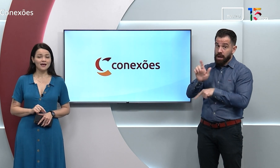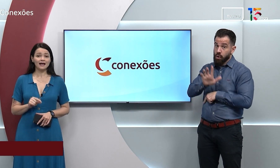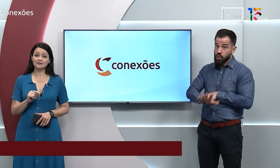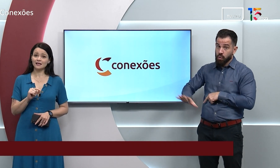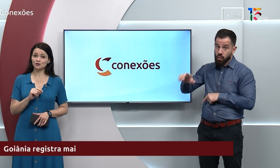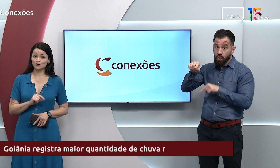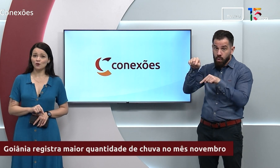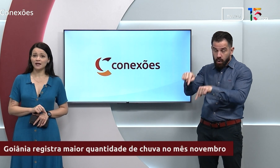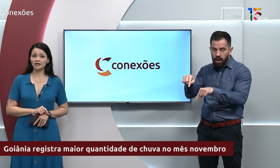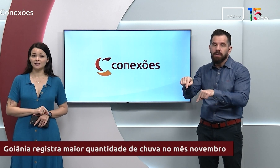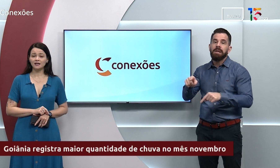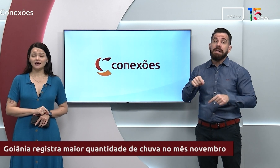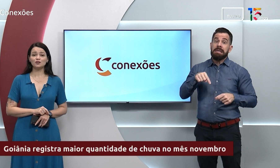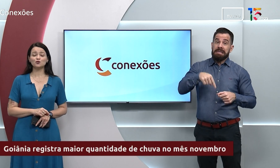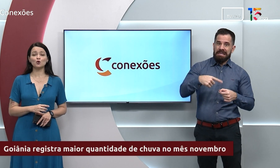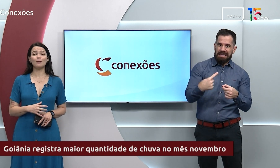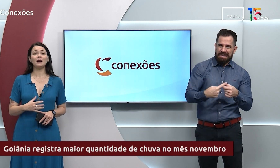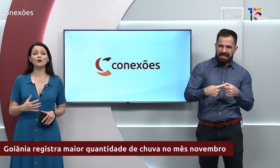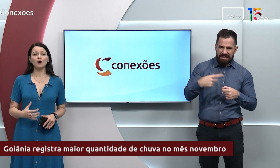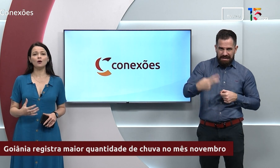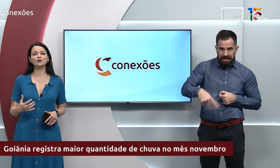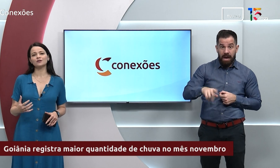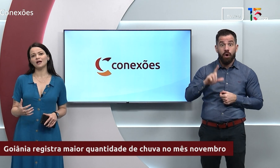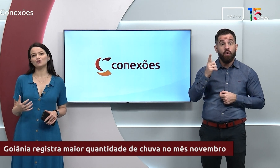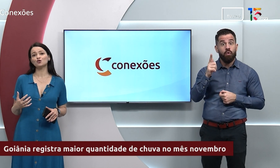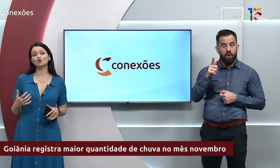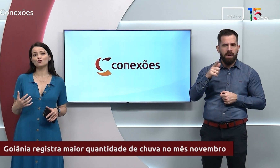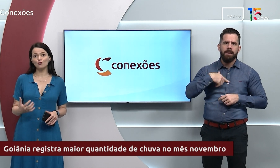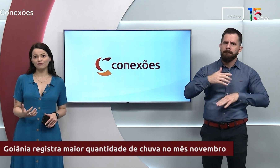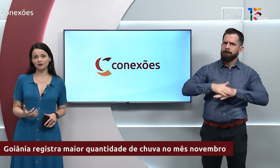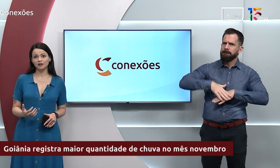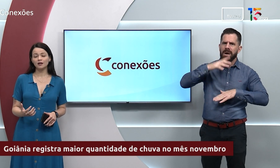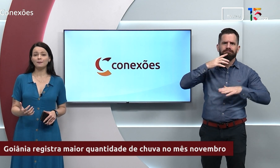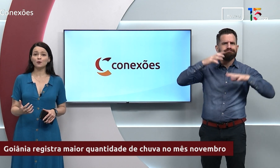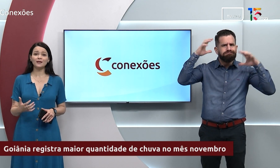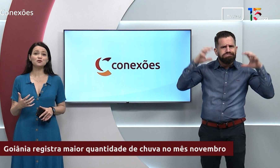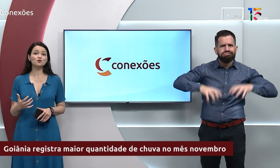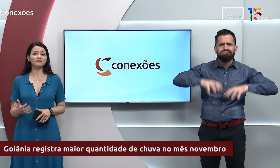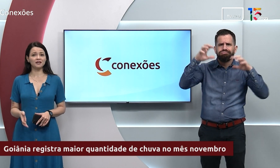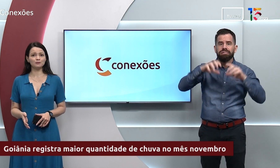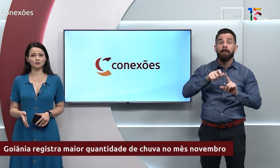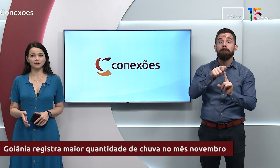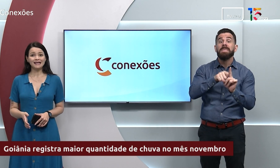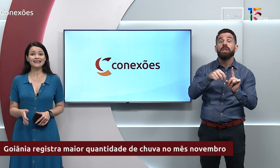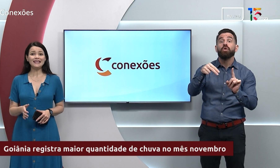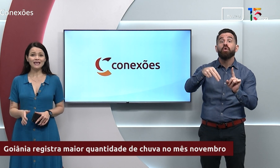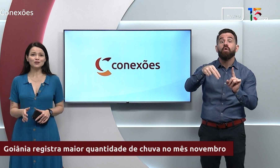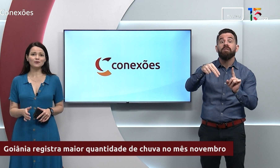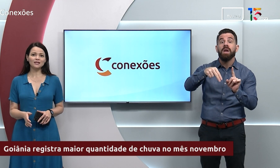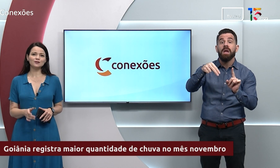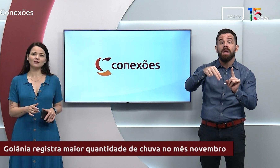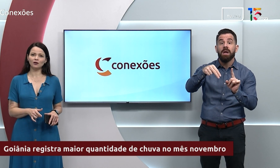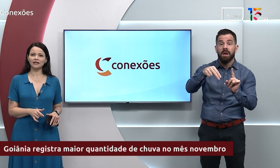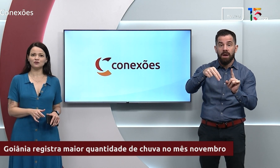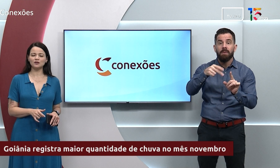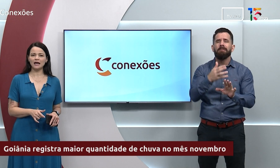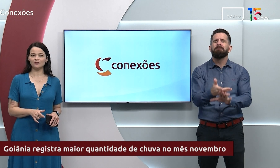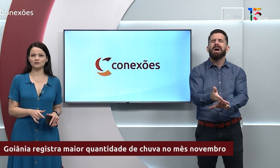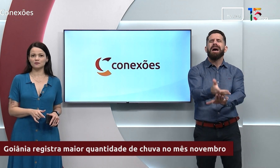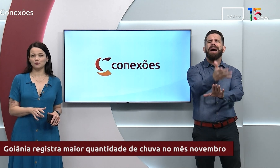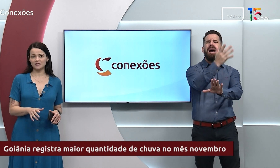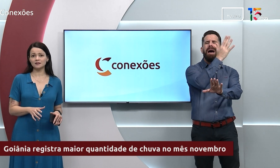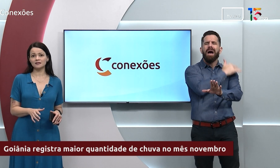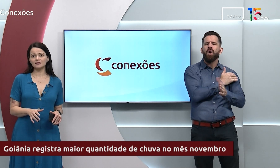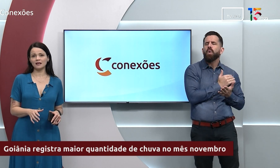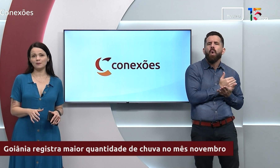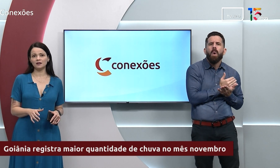Goiás, a cidade de Goiânia registrou a maior quantidade de chuva para o mês de novembro, desde o início da coleta de